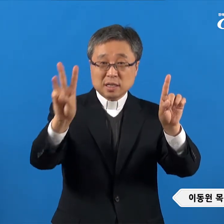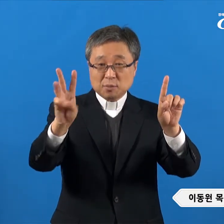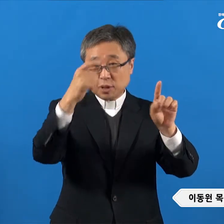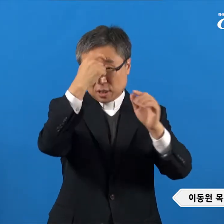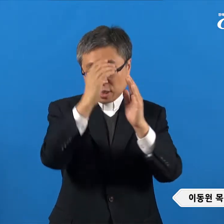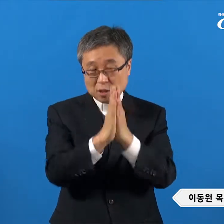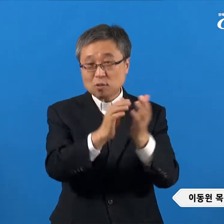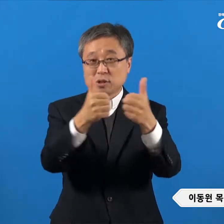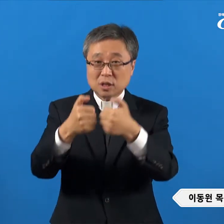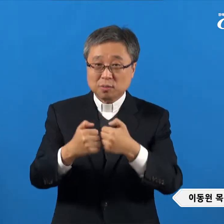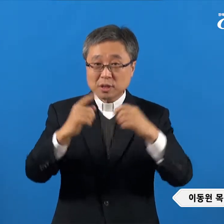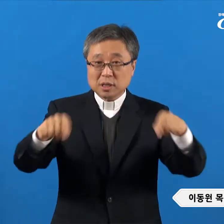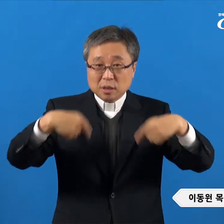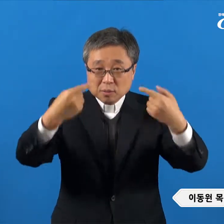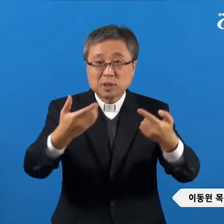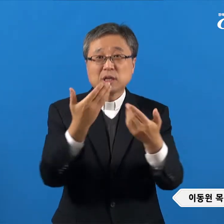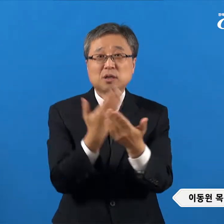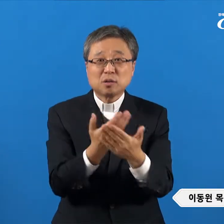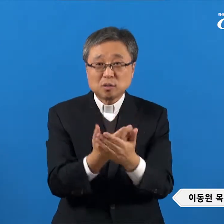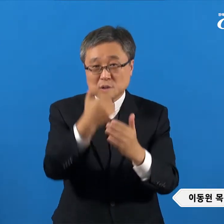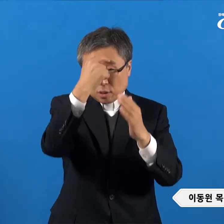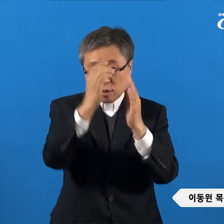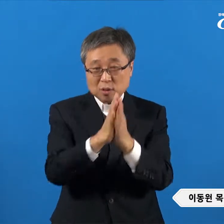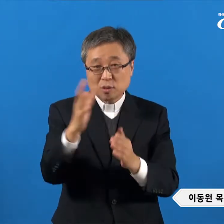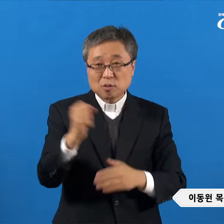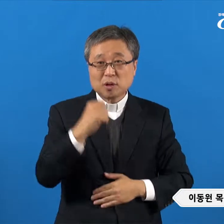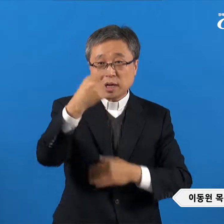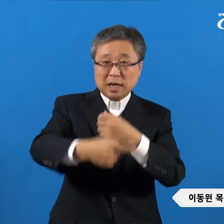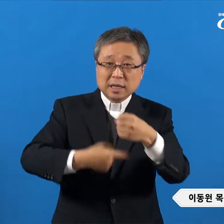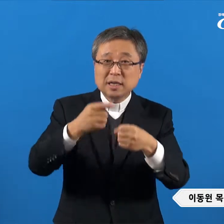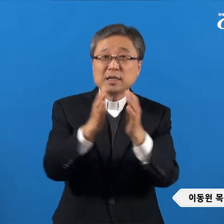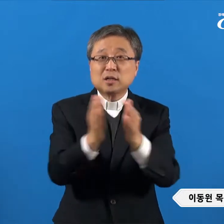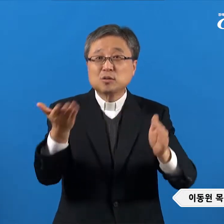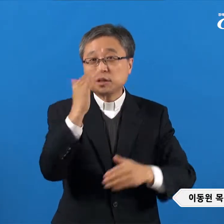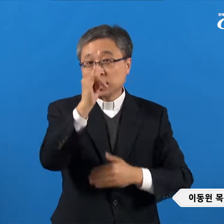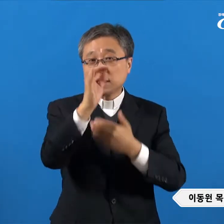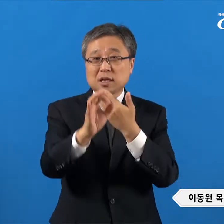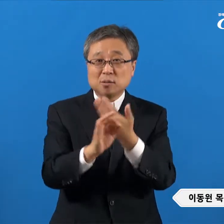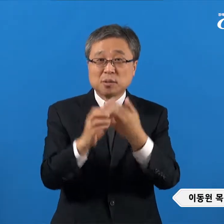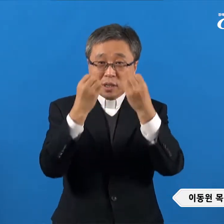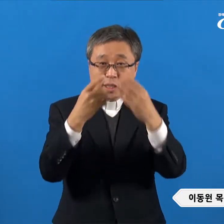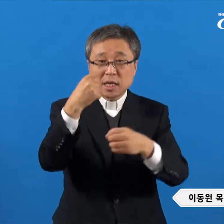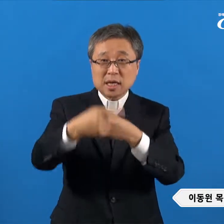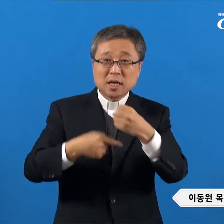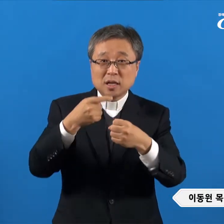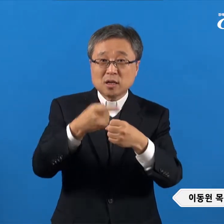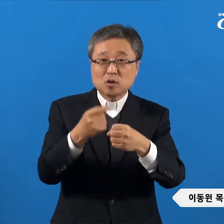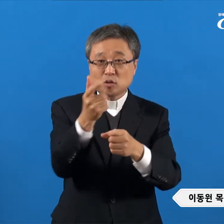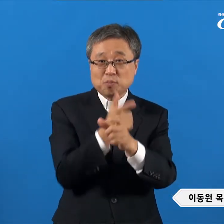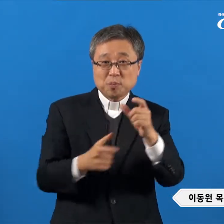세미나에도 참석하시고, 기도로 한 해를 열 수 있다면 새해는 좀 더 달라지지 않겠습니까?